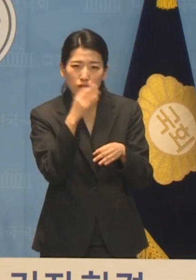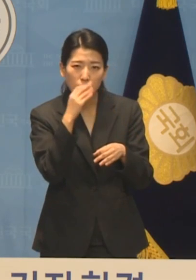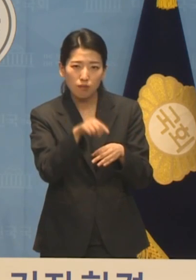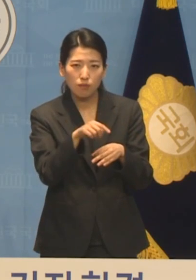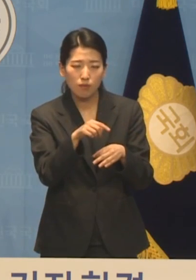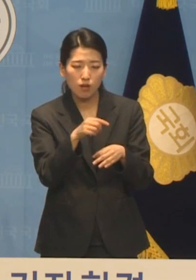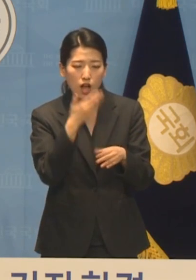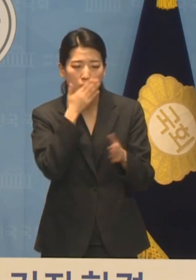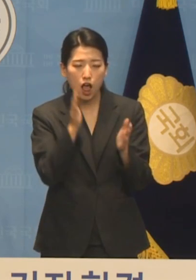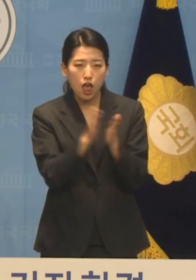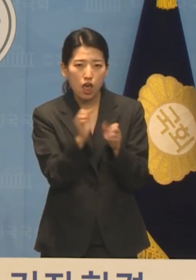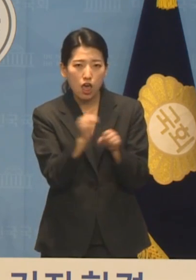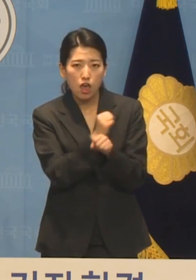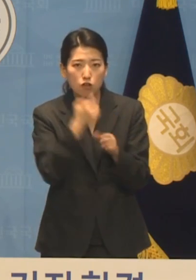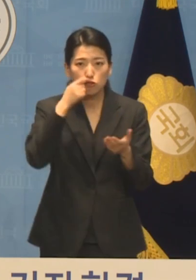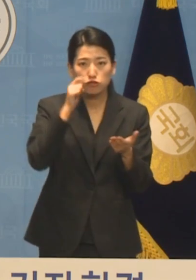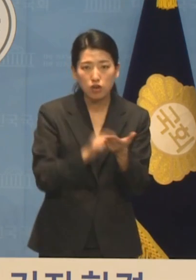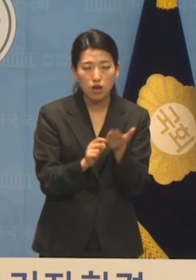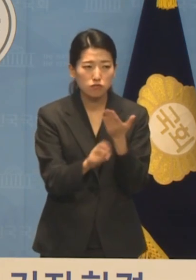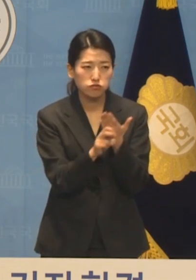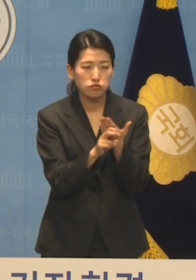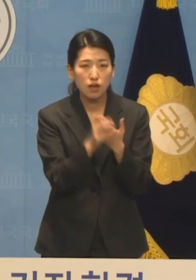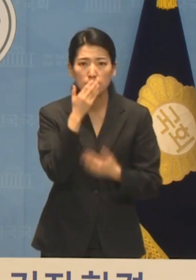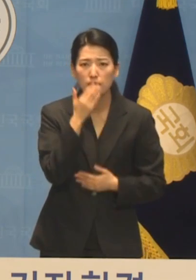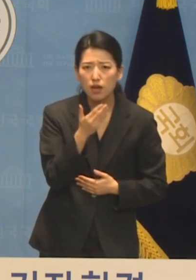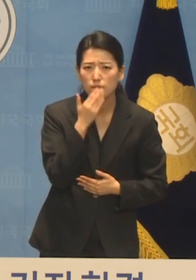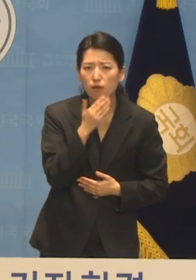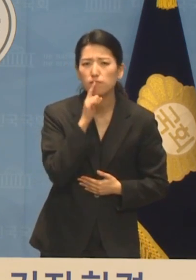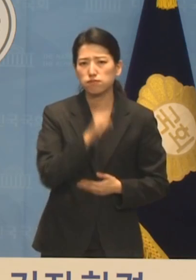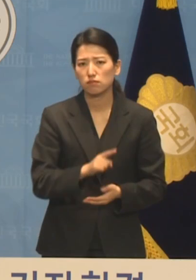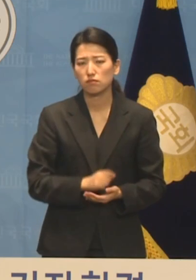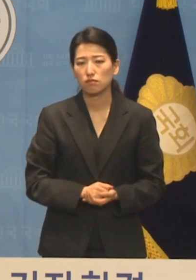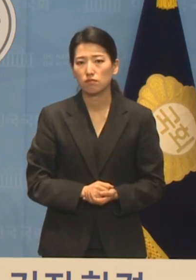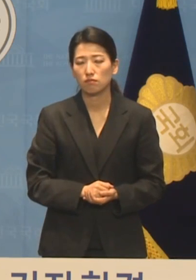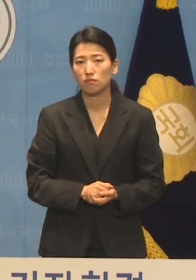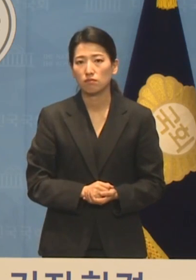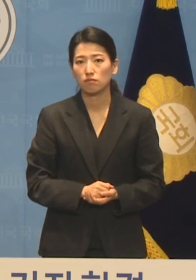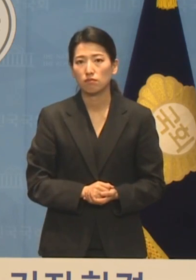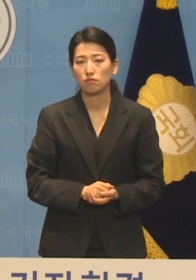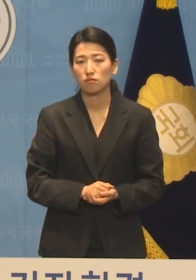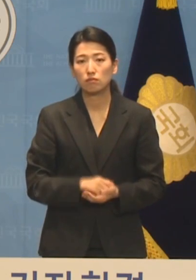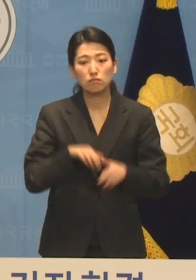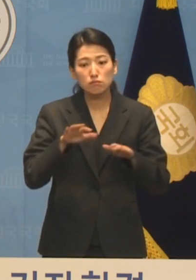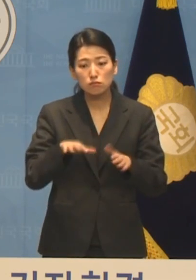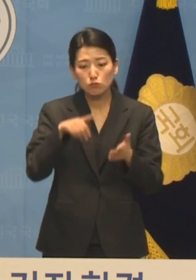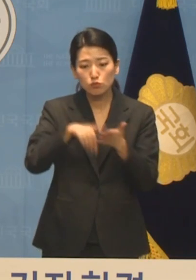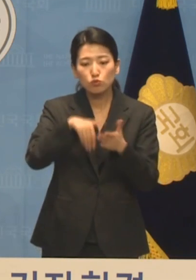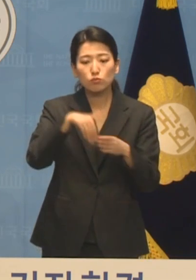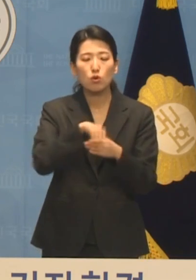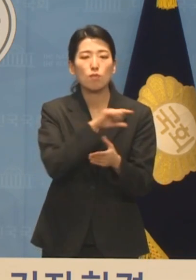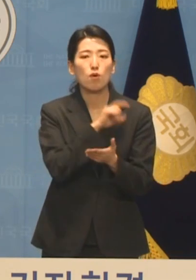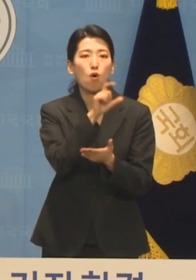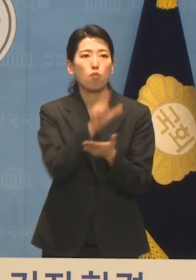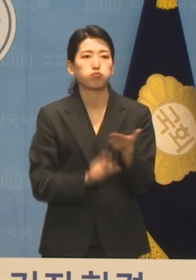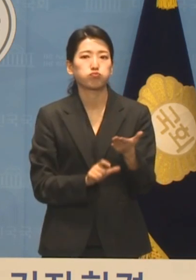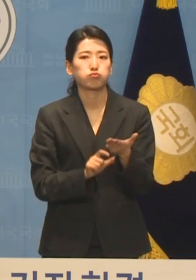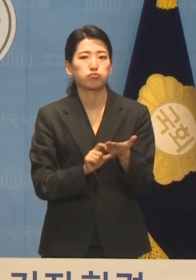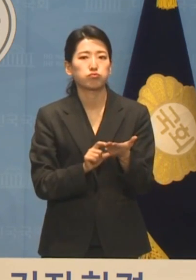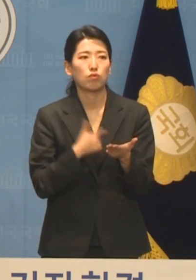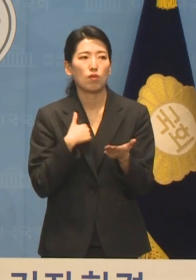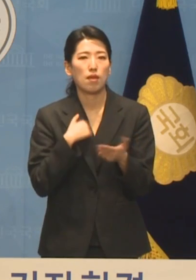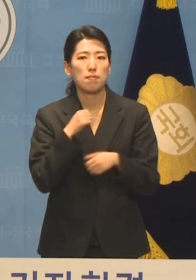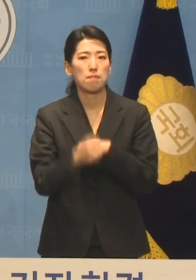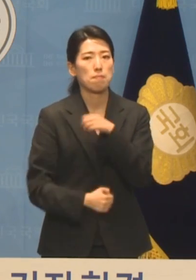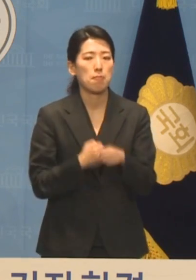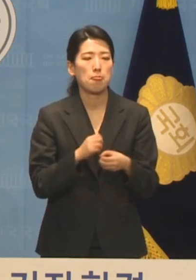개연성이 있는 사실이라고 말할 수 있습니다. 그는 더 나아가 이러한 상태에서는 투표자 명부도 조작 가능하고